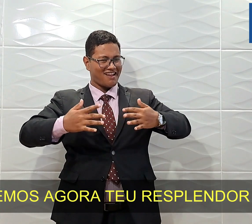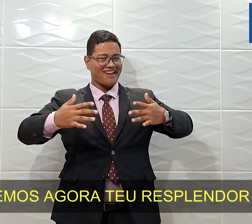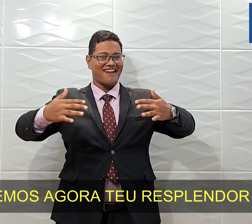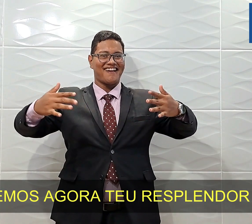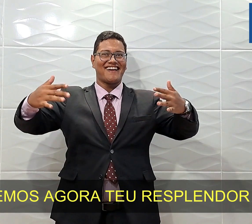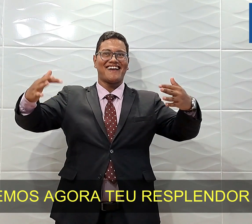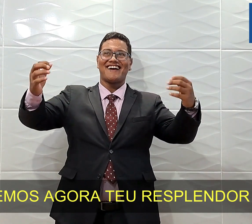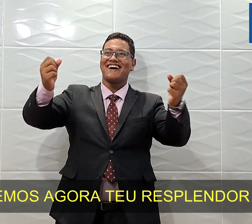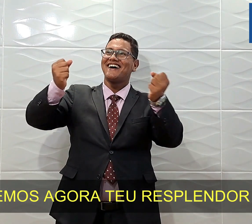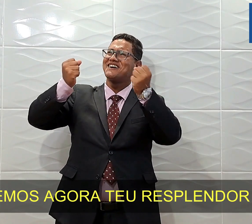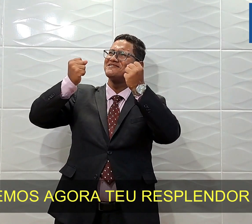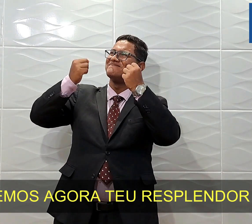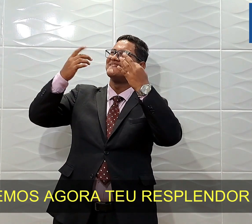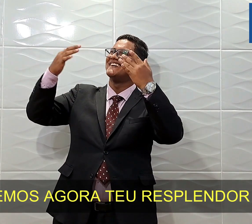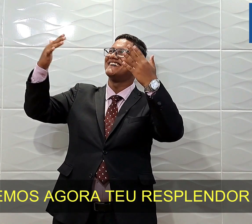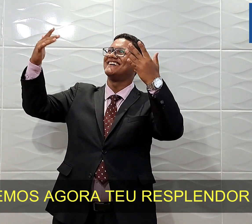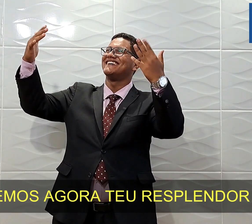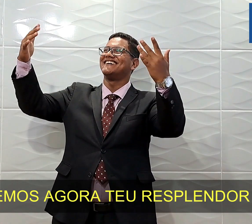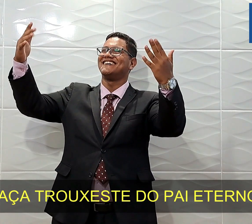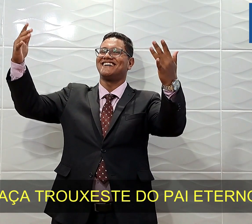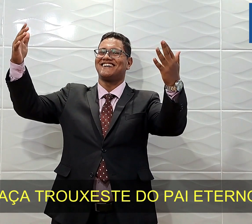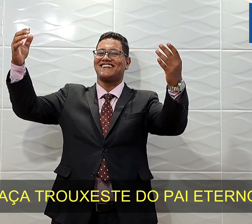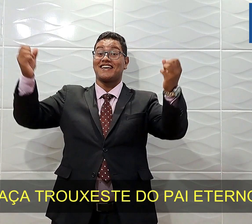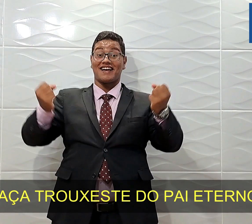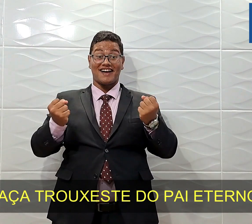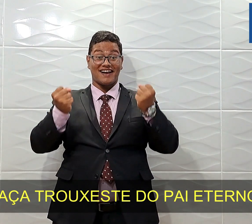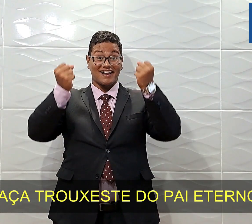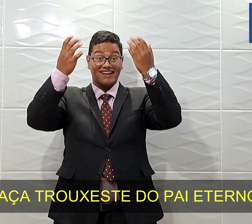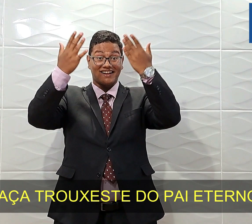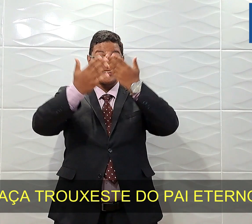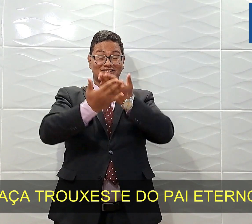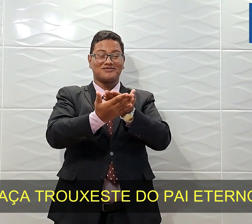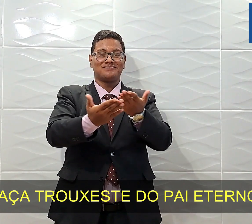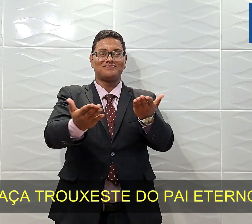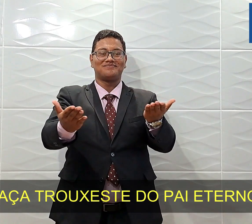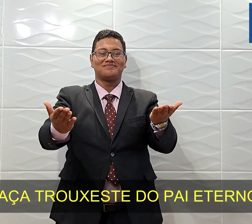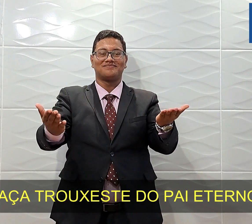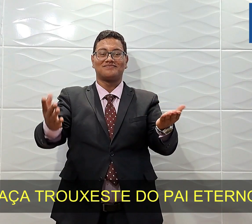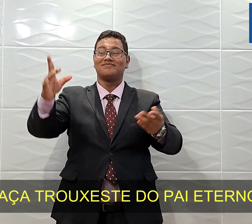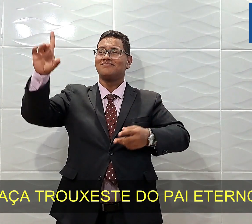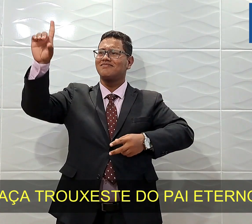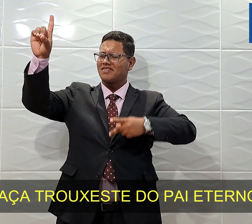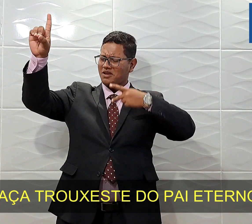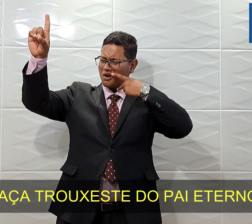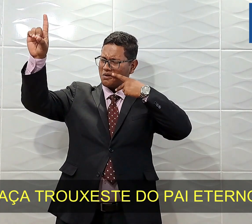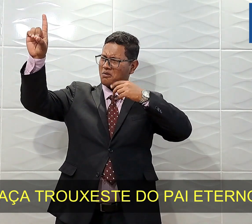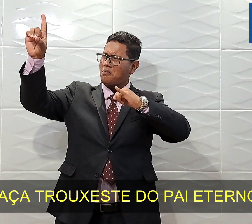resplendor Graça trouxeste, do